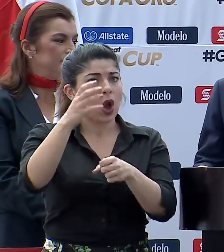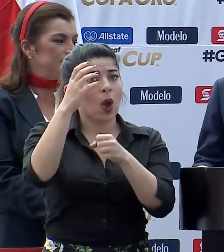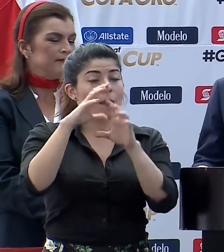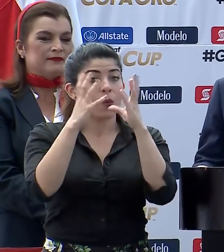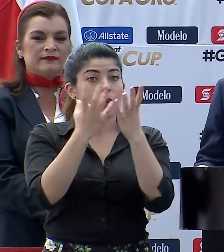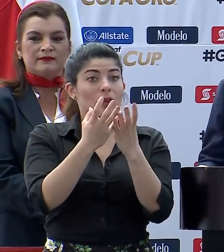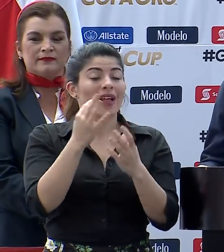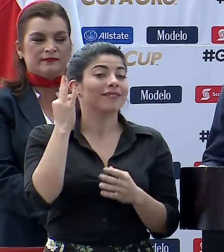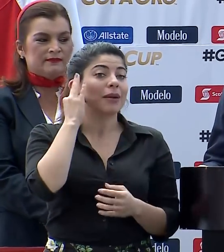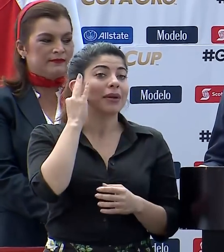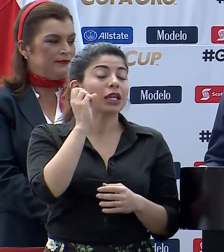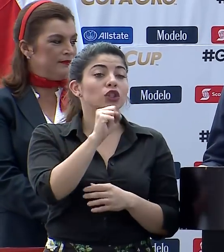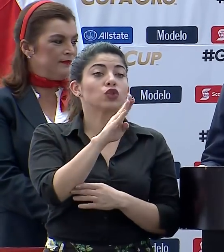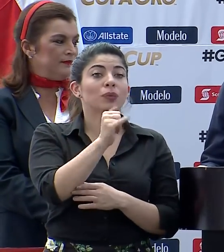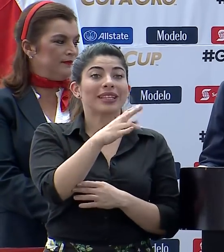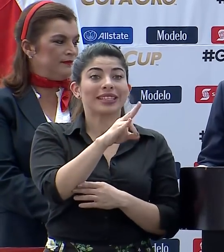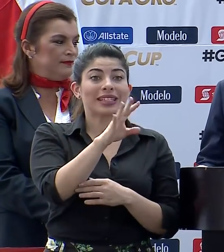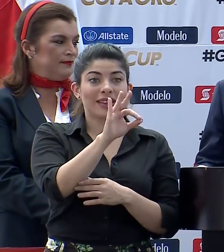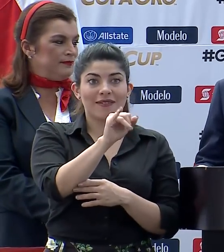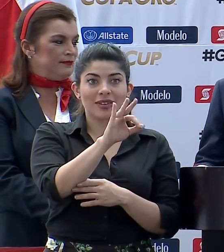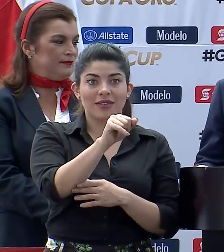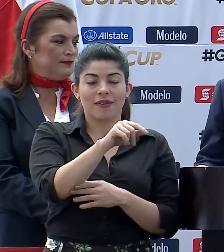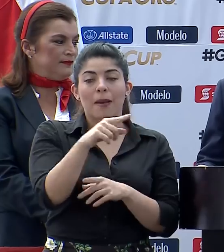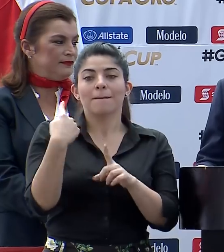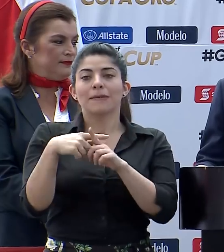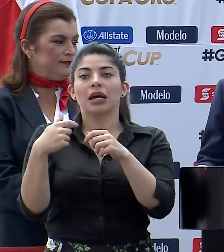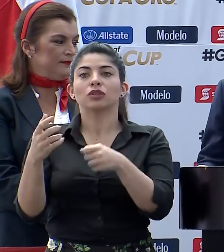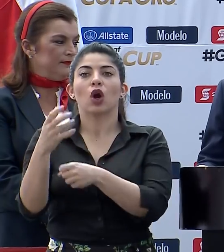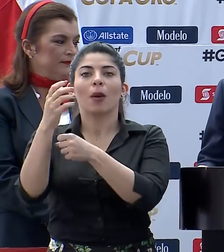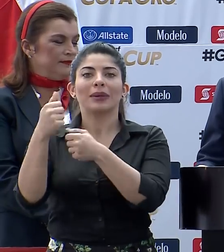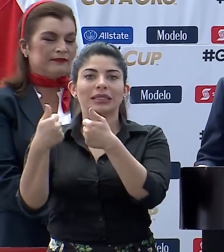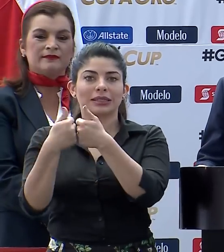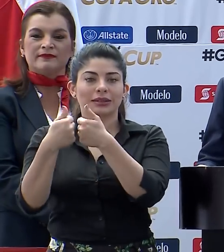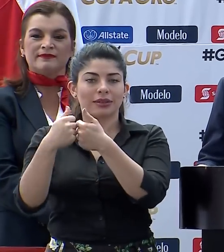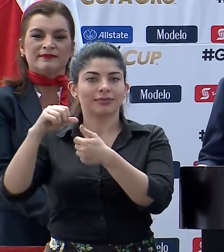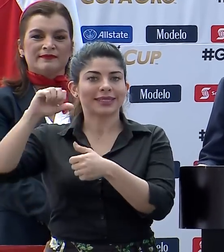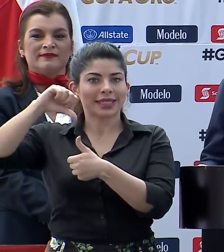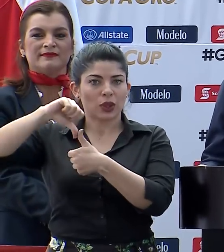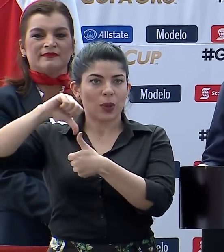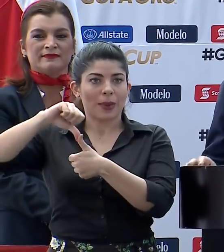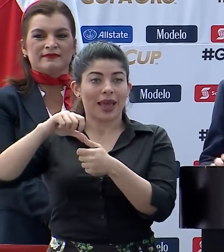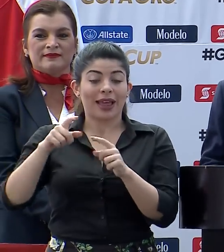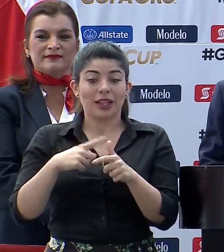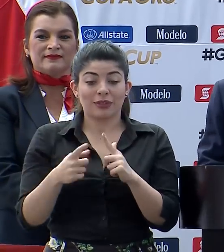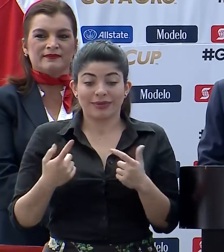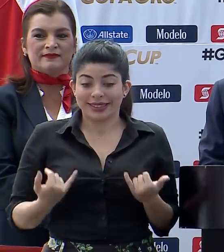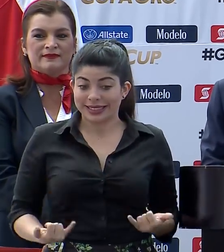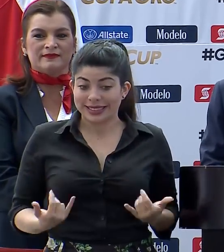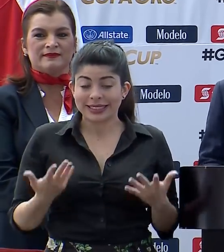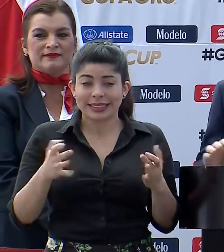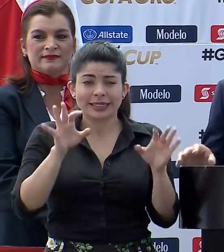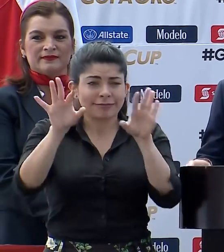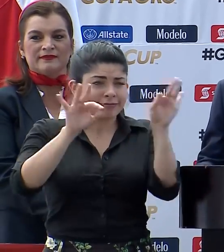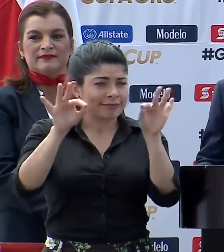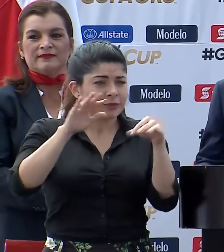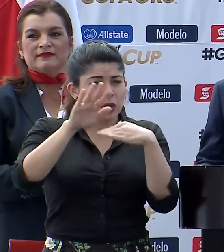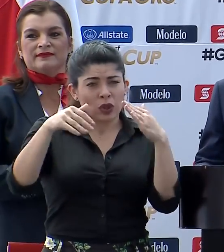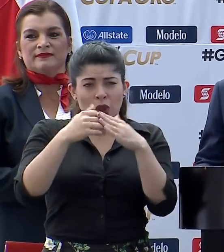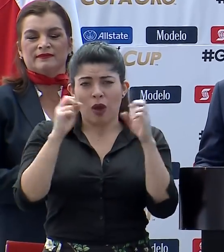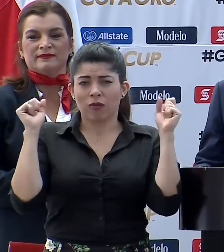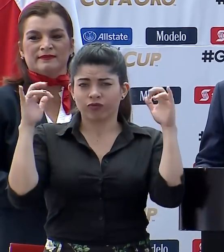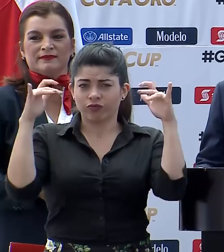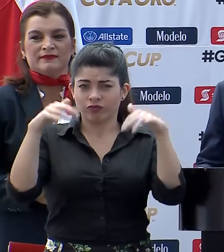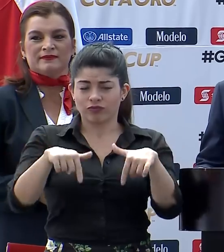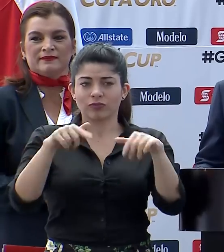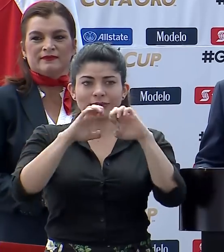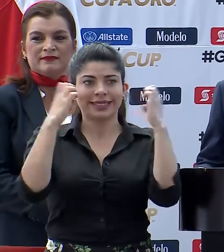Femenina Sub-17 de la FIFA y de la Copa Centroamericana. Desde ya, queremos invitar a todos los aficionados aquí, al